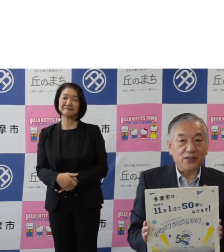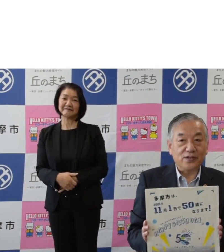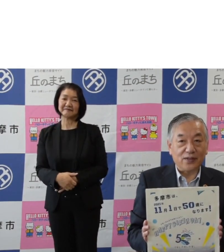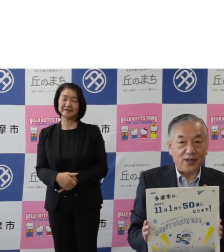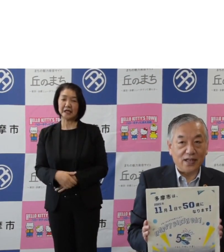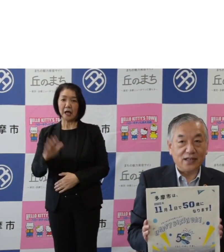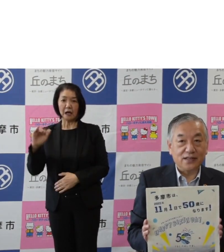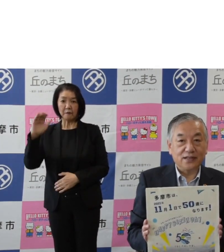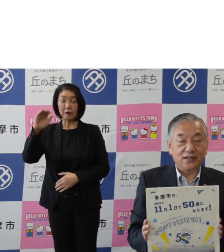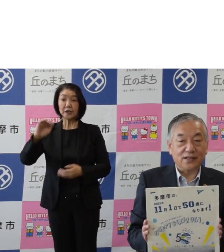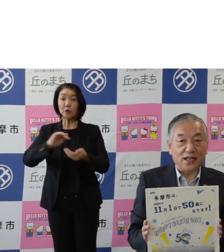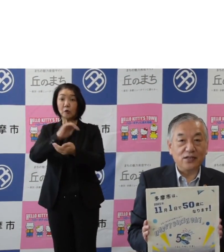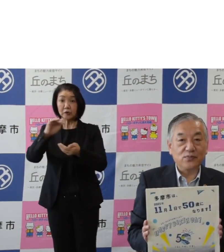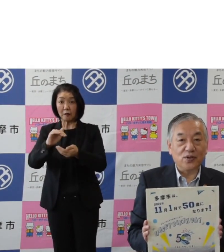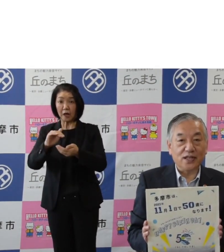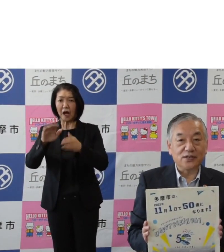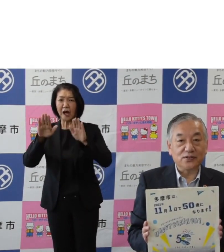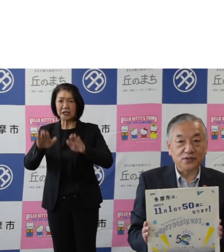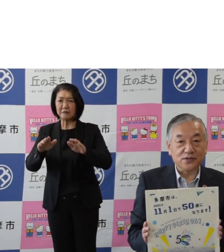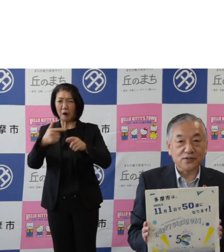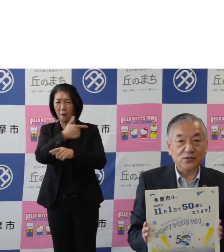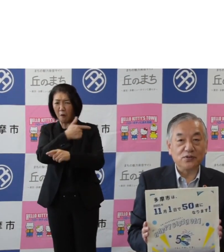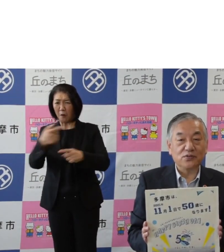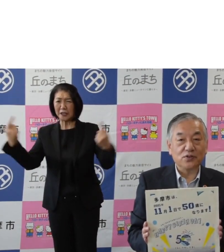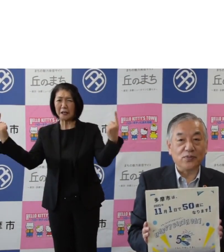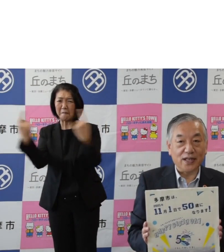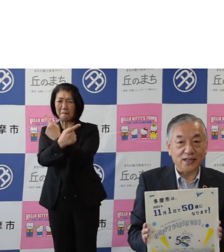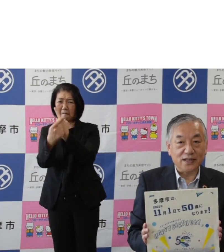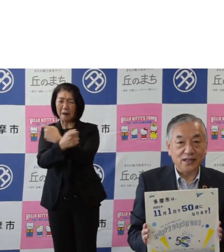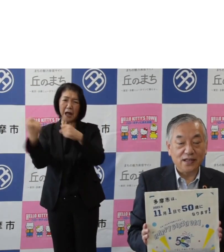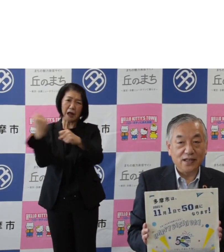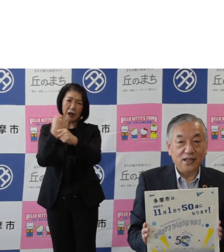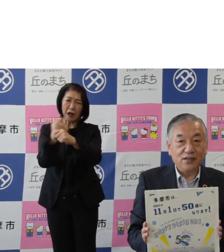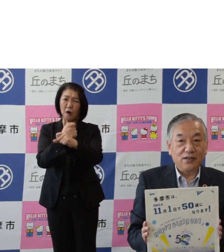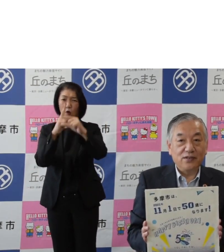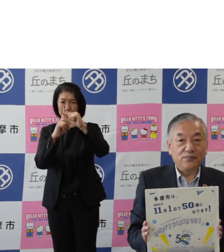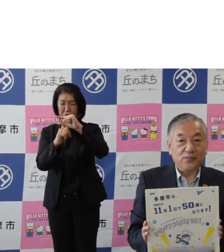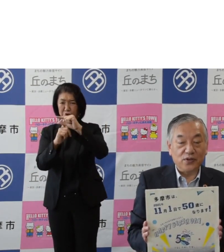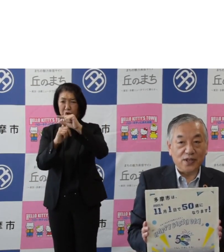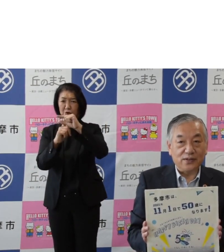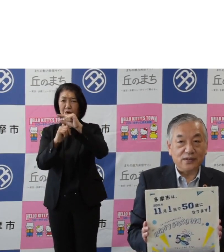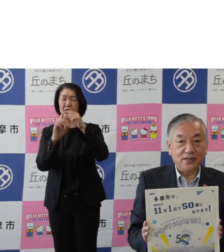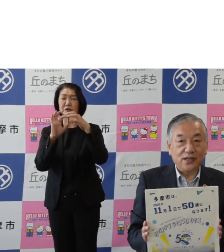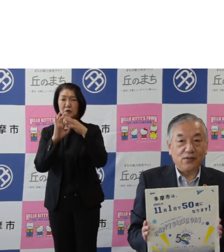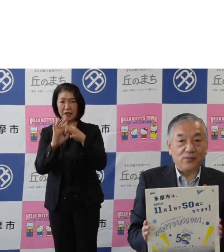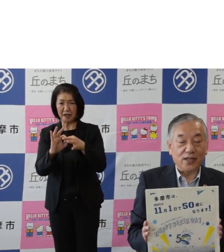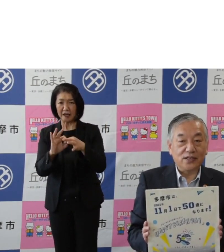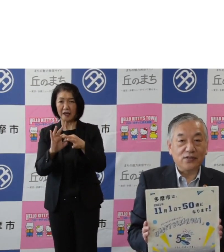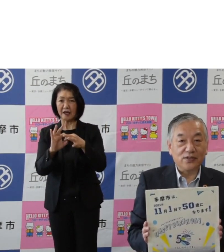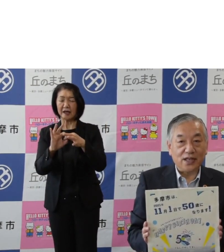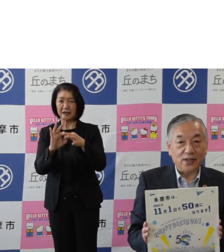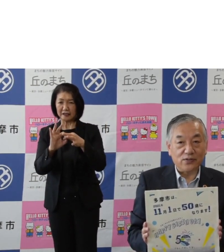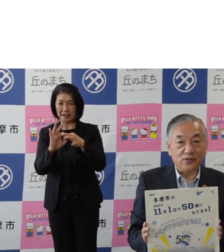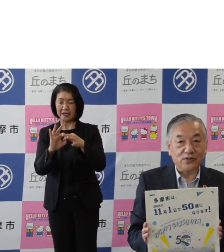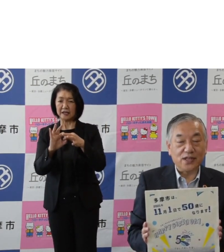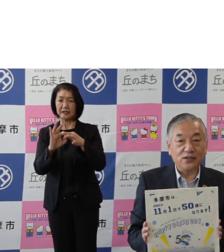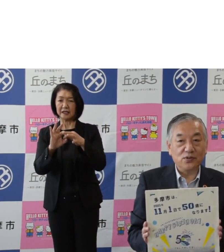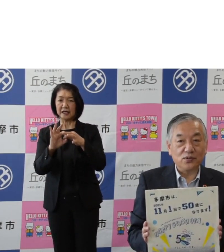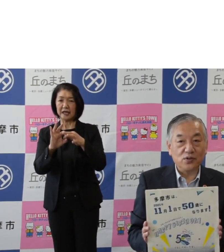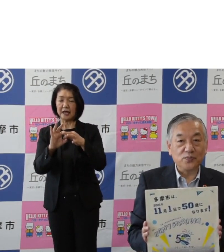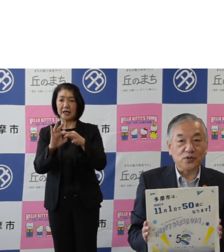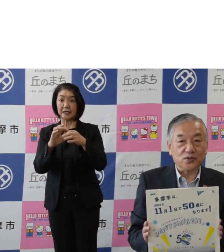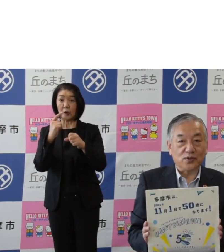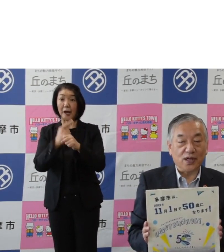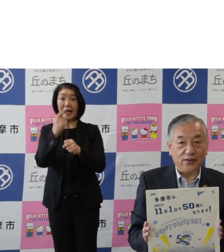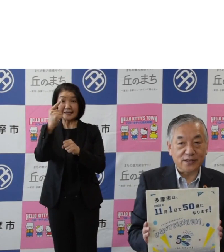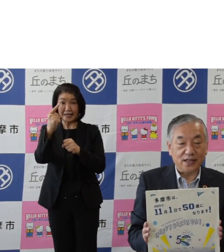パルテノン多摩が大規模改修中ということもあり、明年パルテノン多摩のグランド